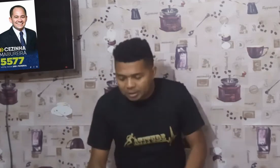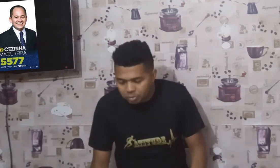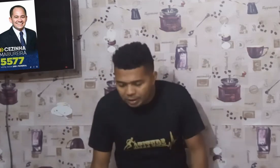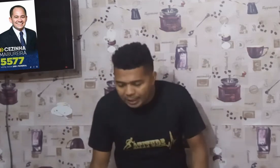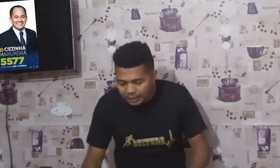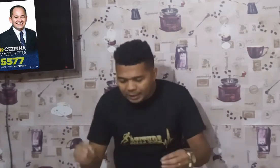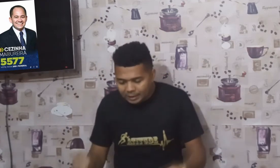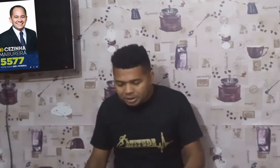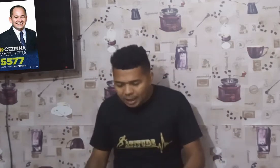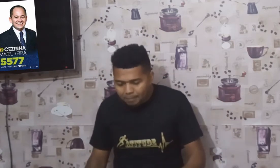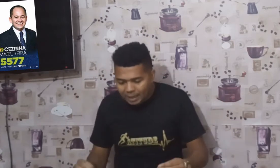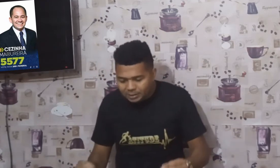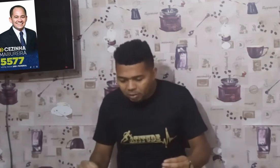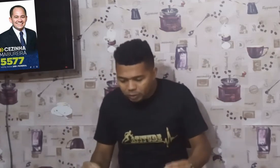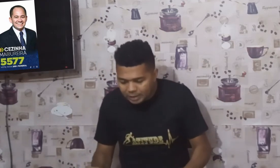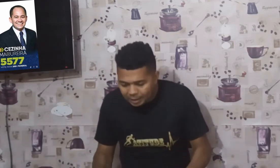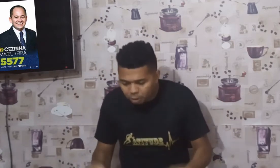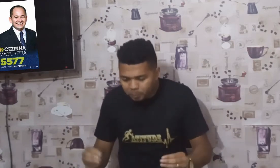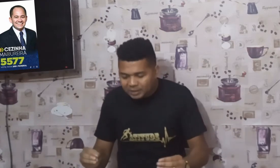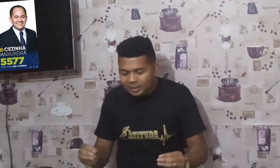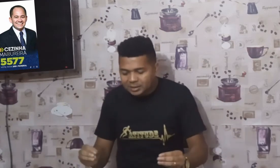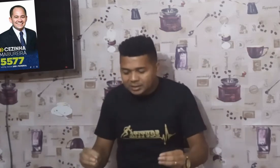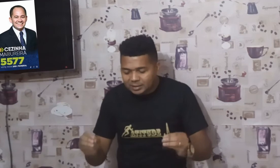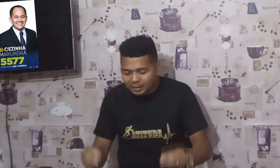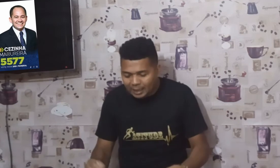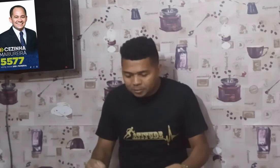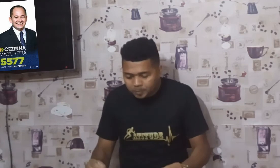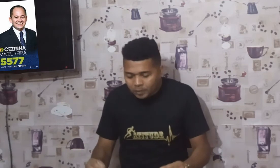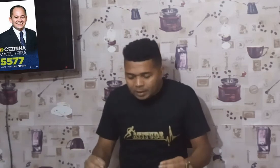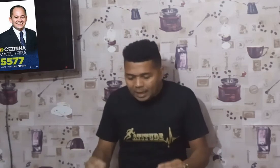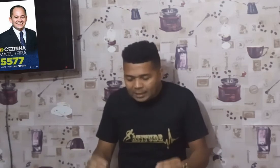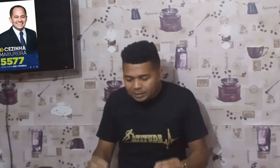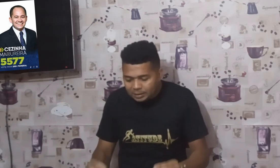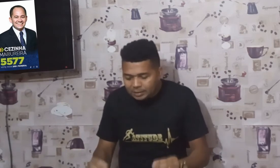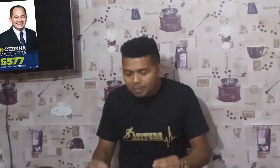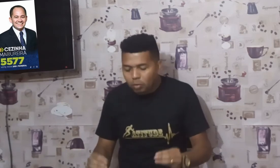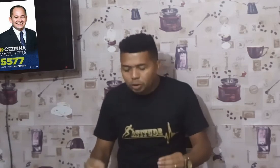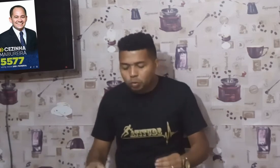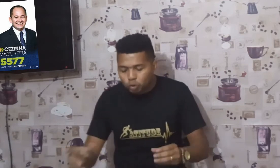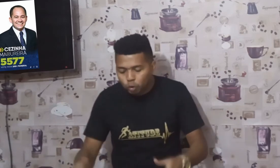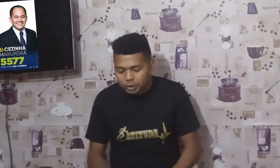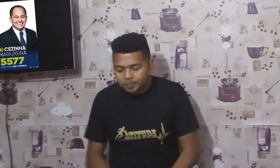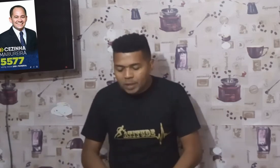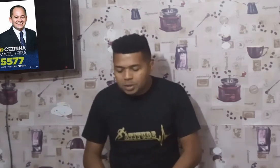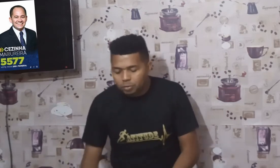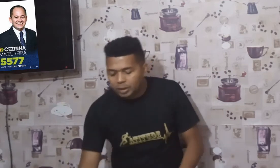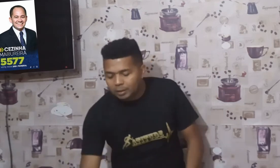projeto de lei que garantirá mais tranquilidade aos pacientes internados na rede de sistema único, SUS, de autoria do